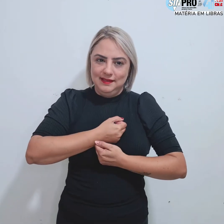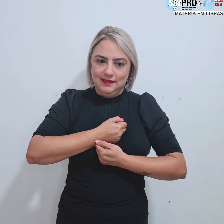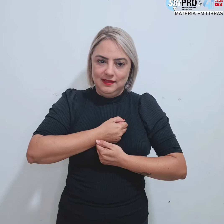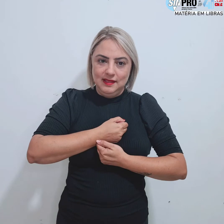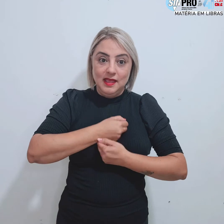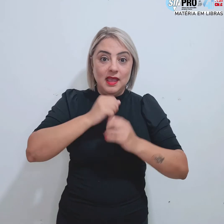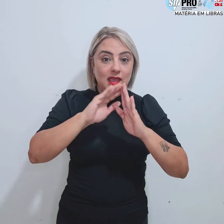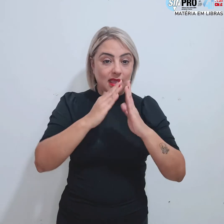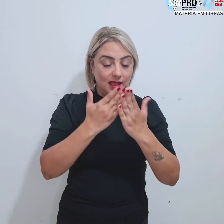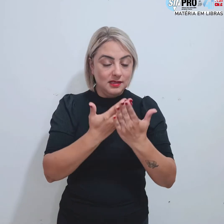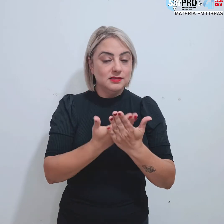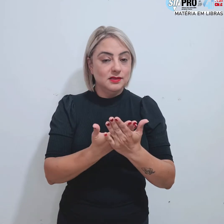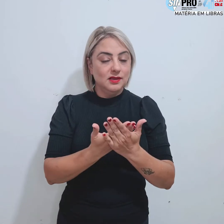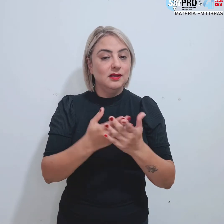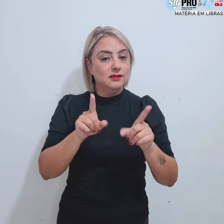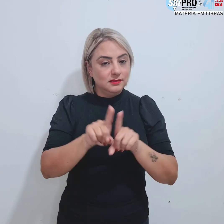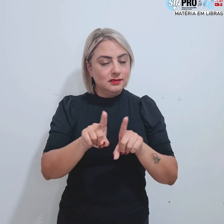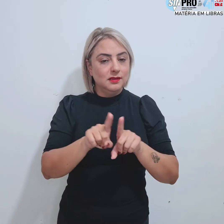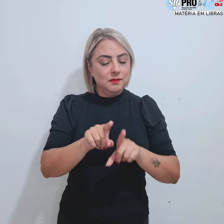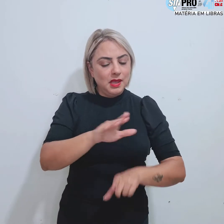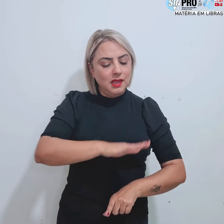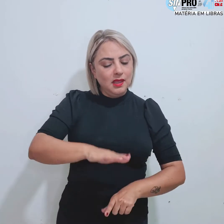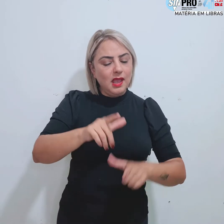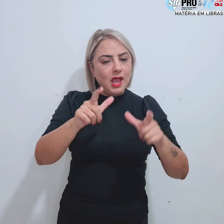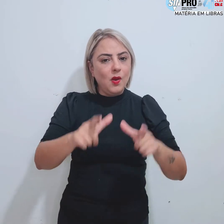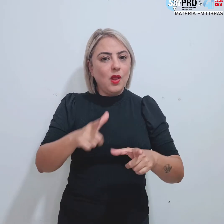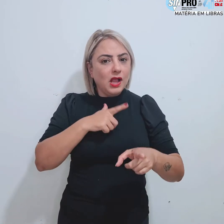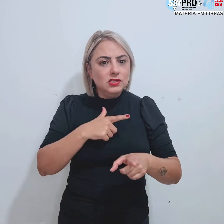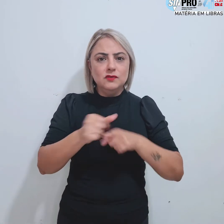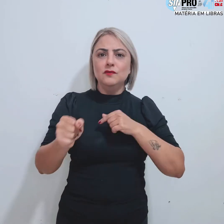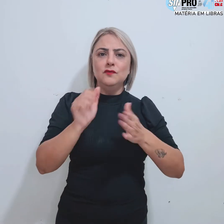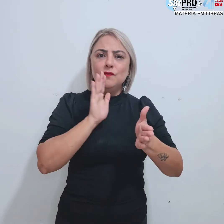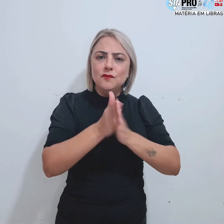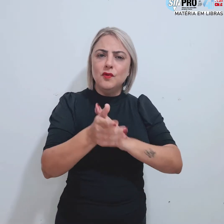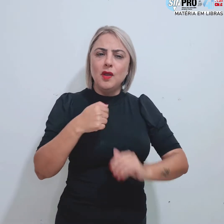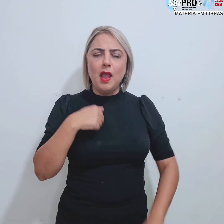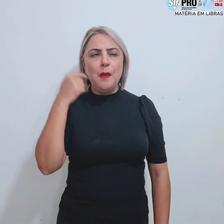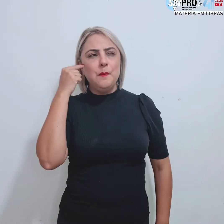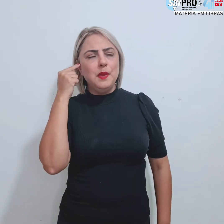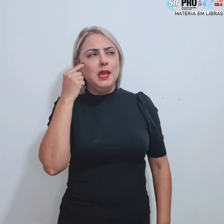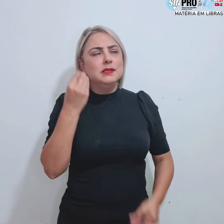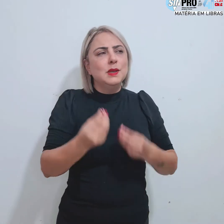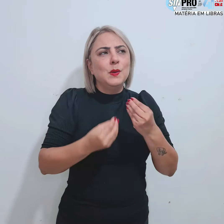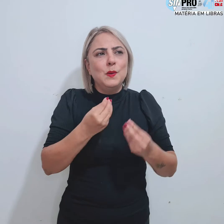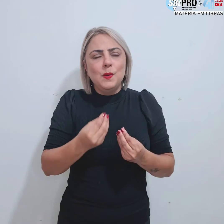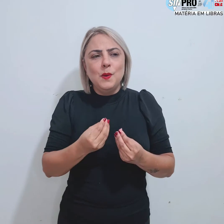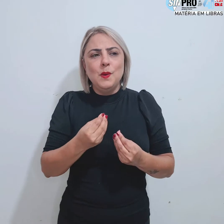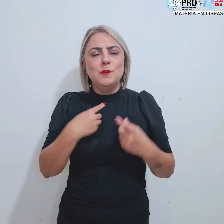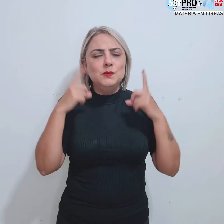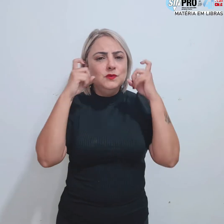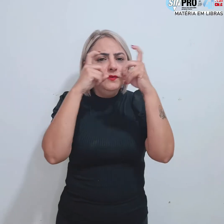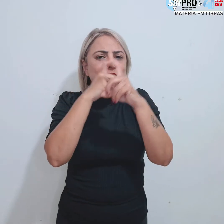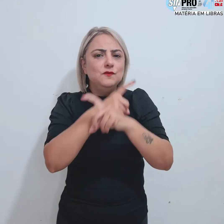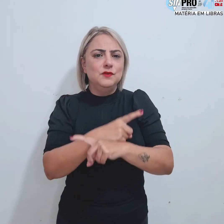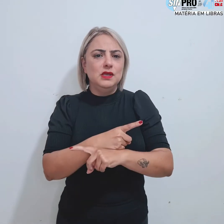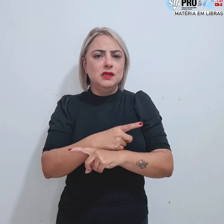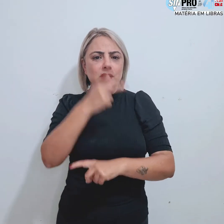O espaço da escola também é um espaço de fuga. Penso como deve estar sendo difícil